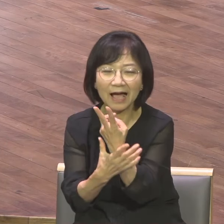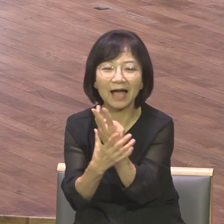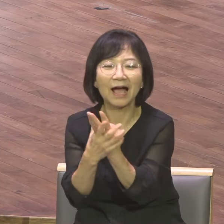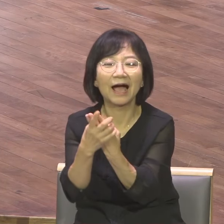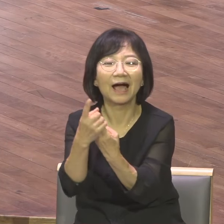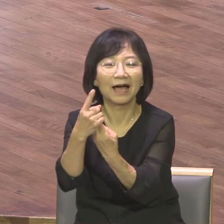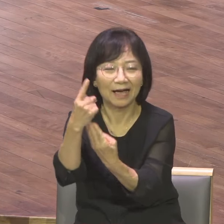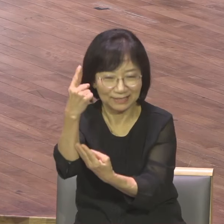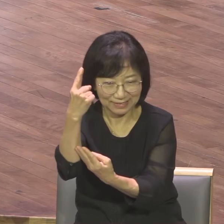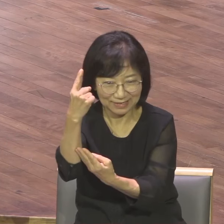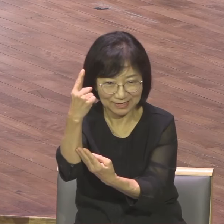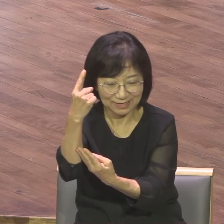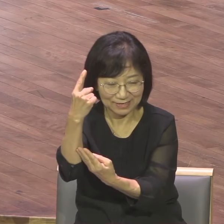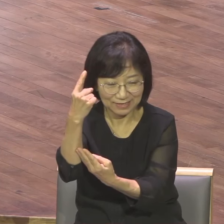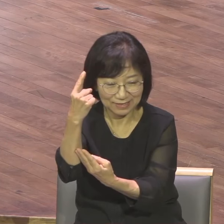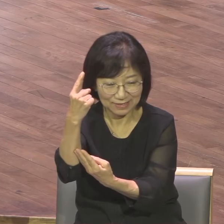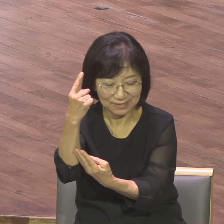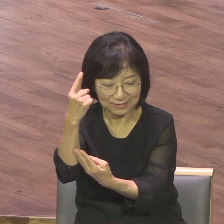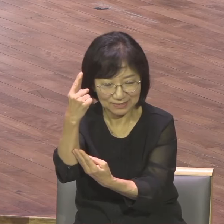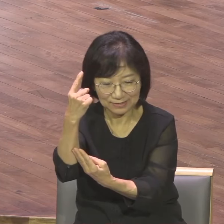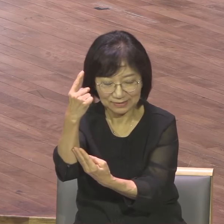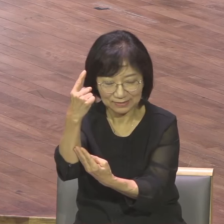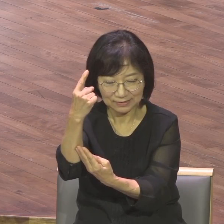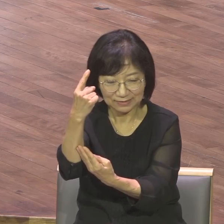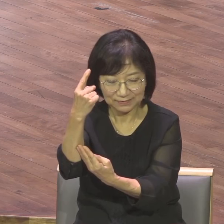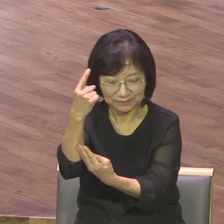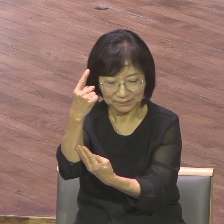하나님과 나가 하나가 되는